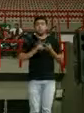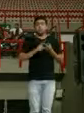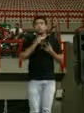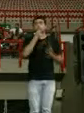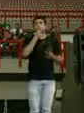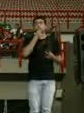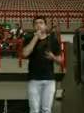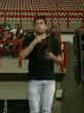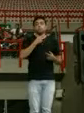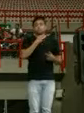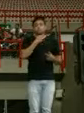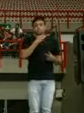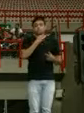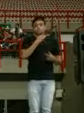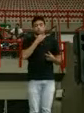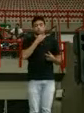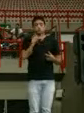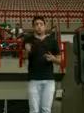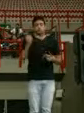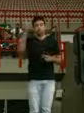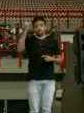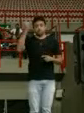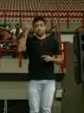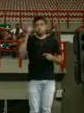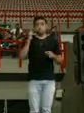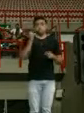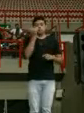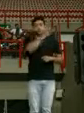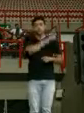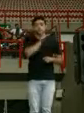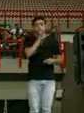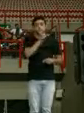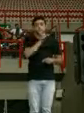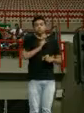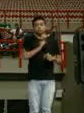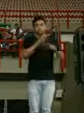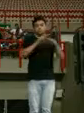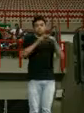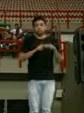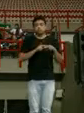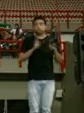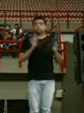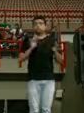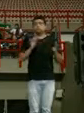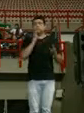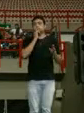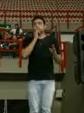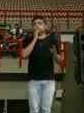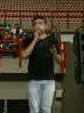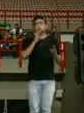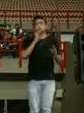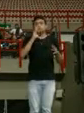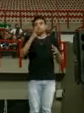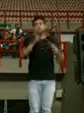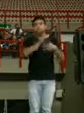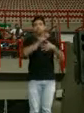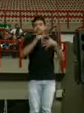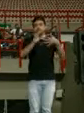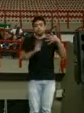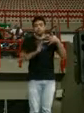O homem tem uma densidade maior do que a densidade da mulher. Portanto, queridos, o gabarito seria o quê?